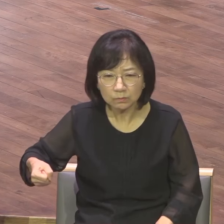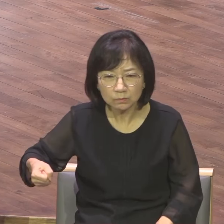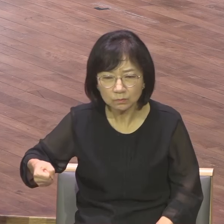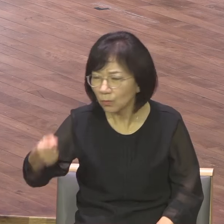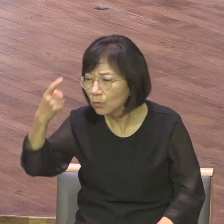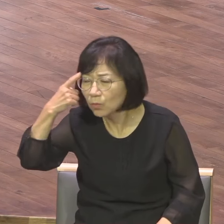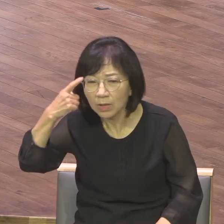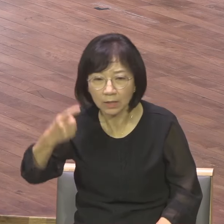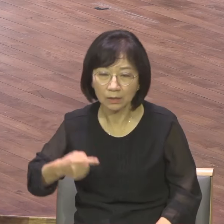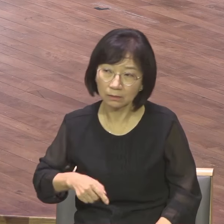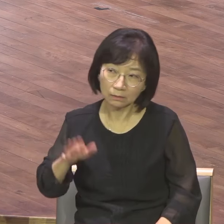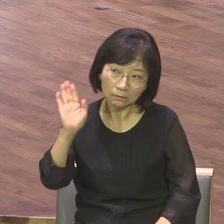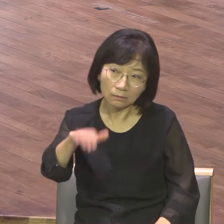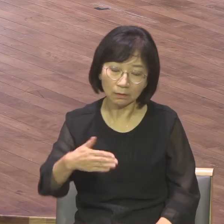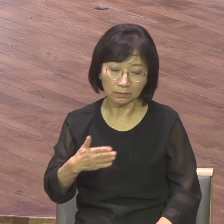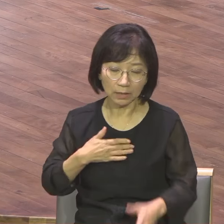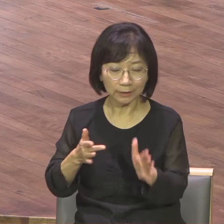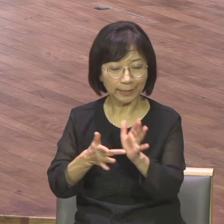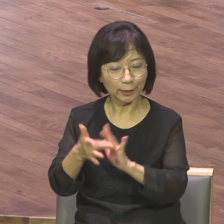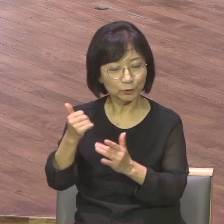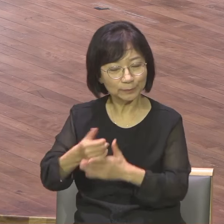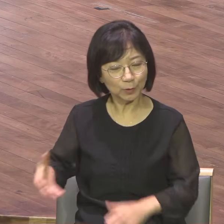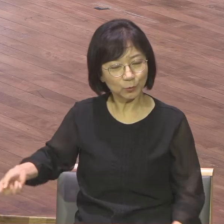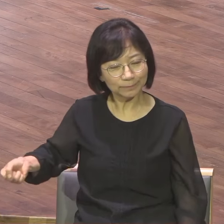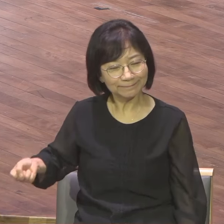예수님과 손잡고 다니지.